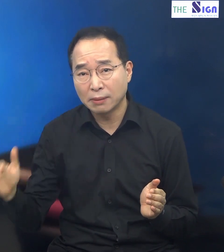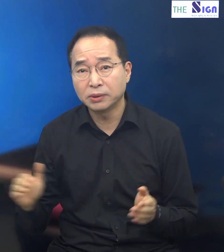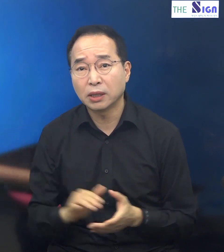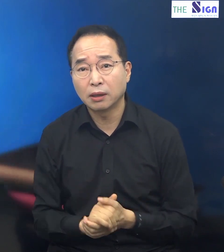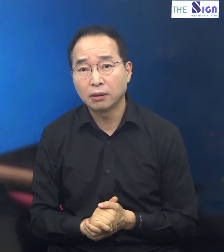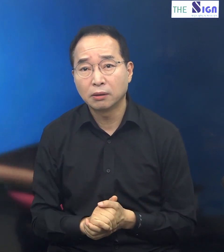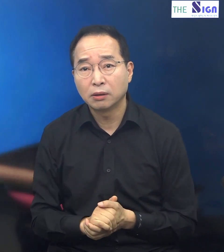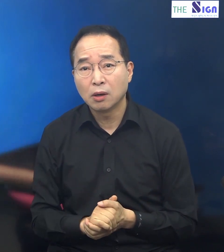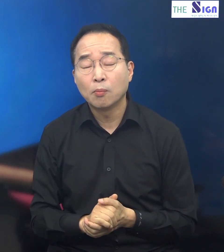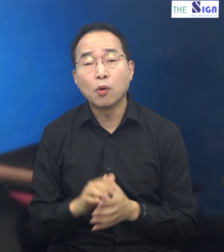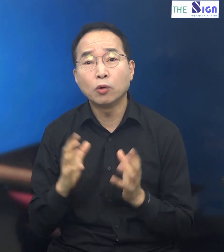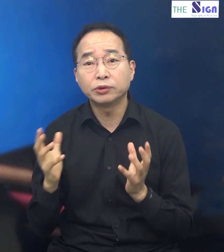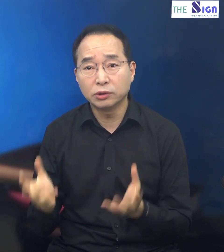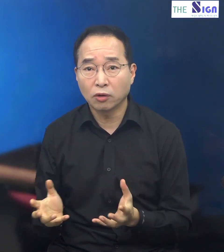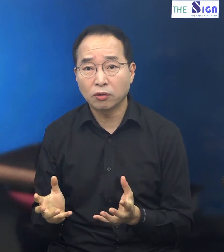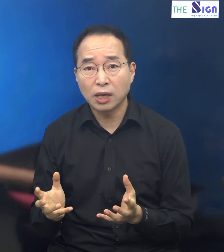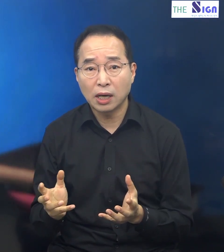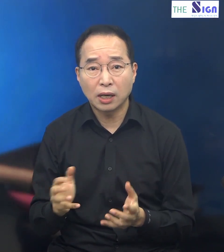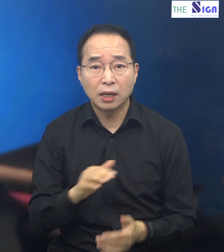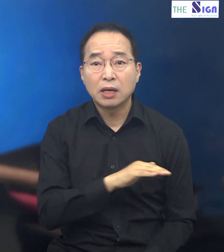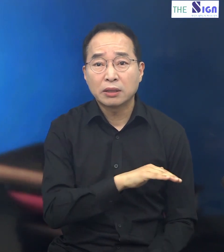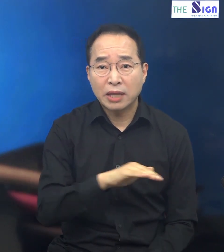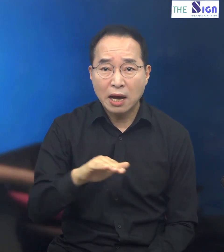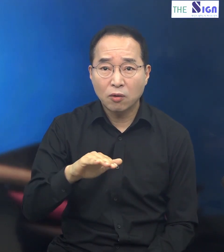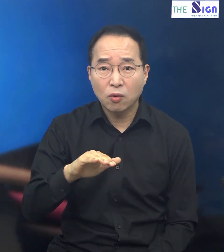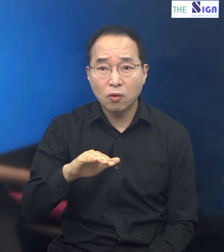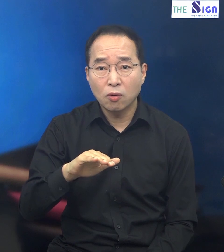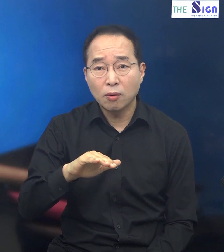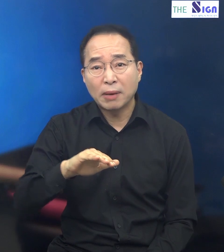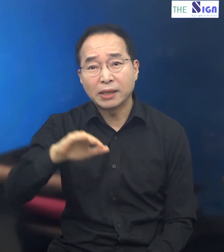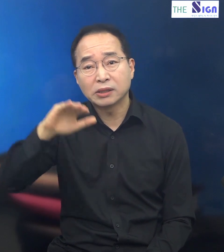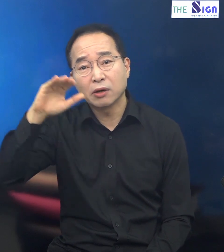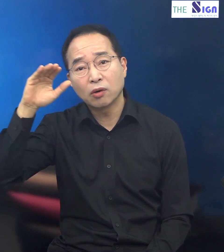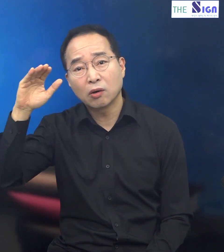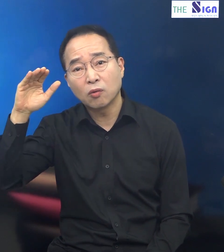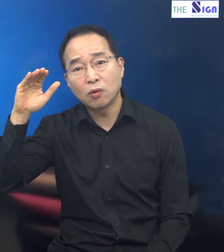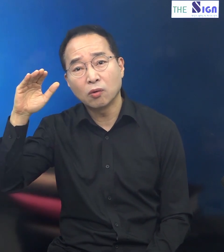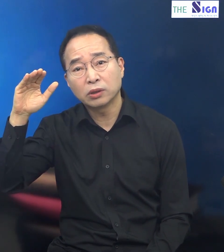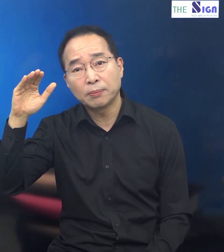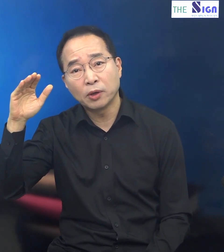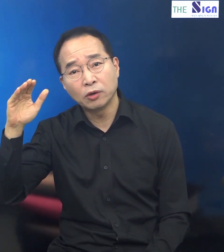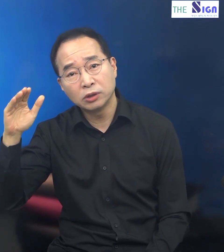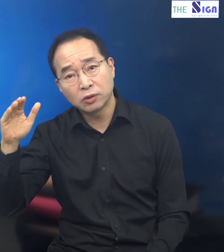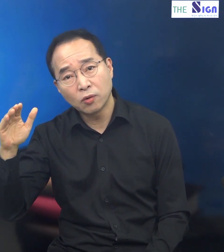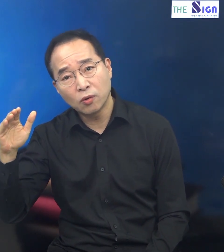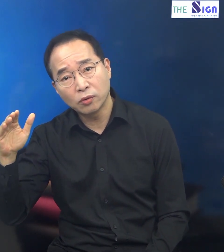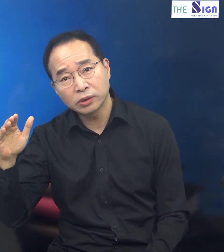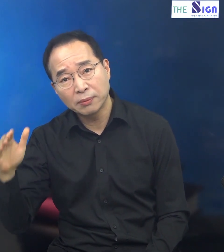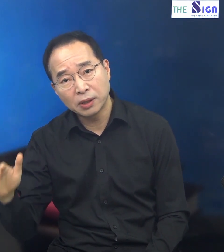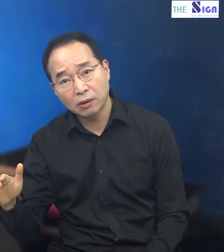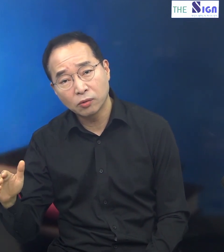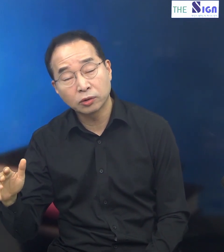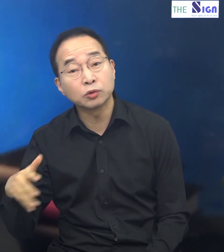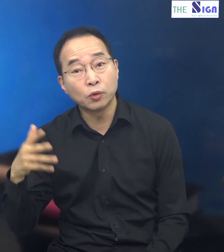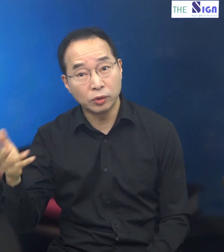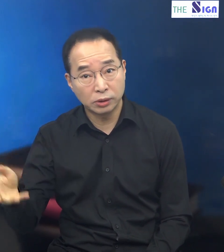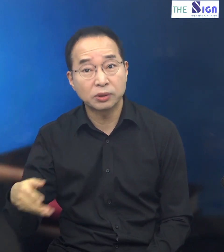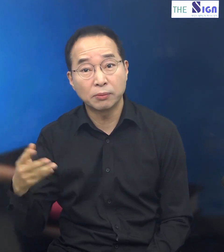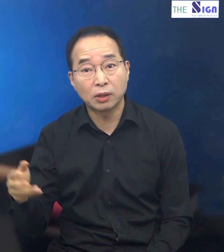합니다. 모든 언어가 나고 많이 사용하고 그다음 변형 깊고 사멸하고 더 좋은 거 있으면 사멸하고